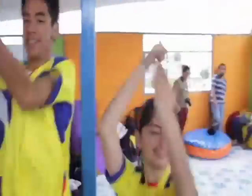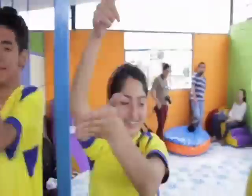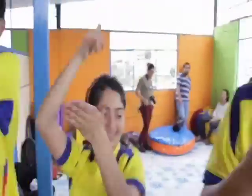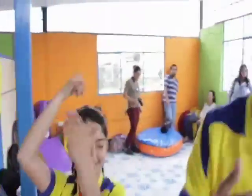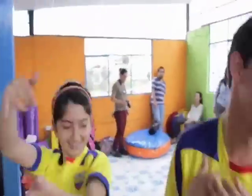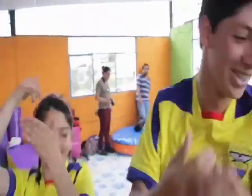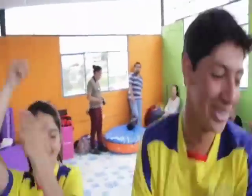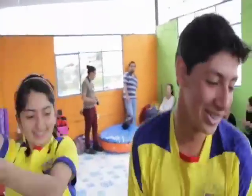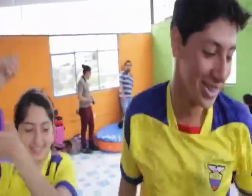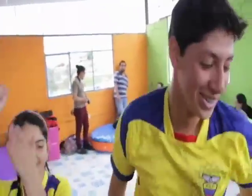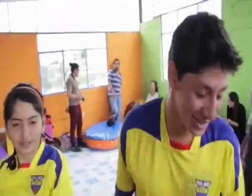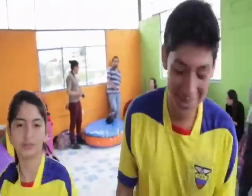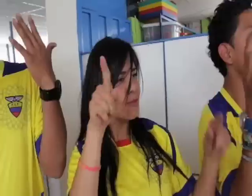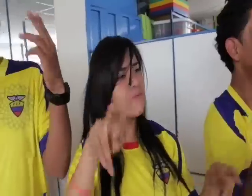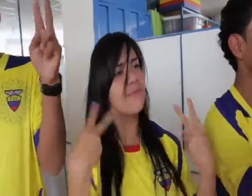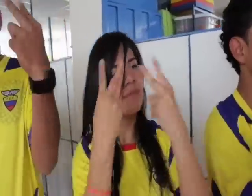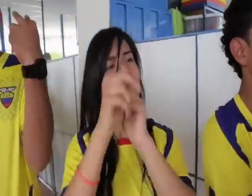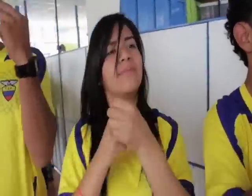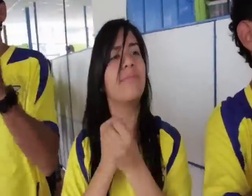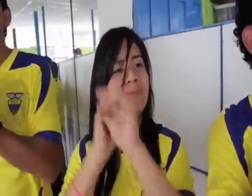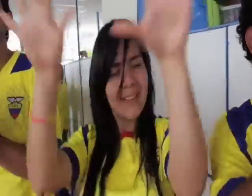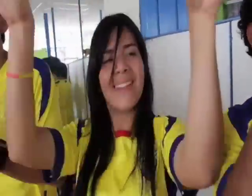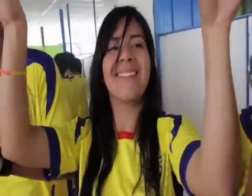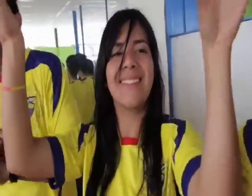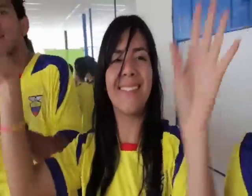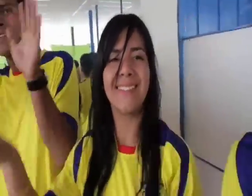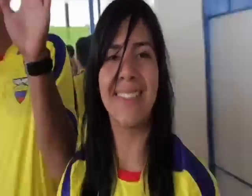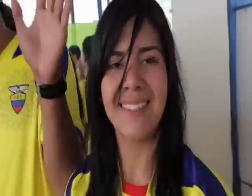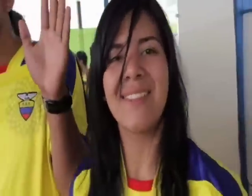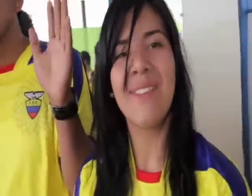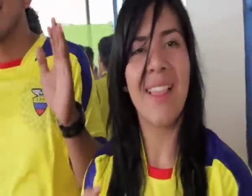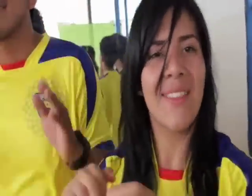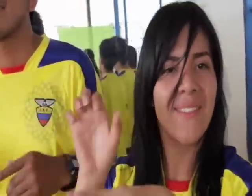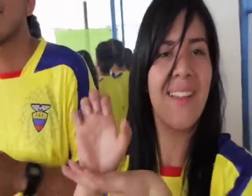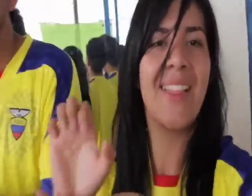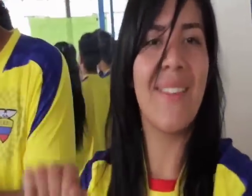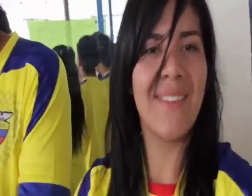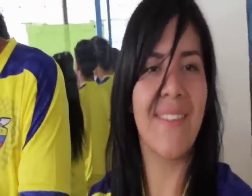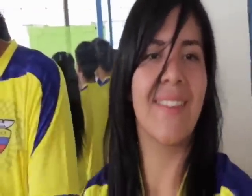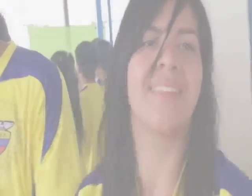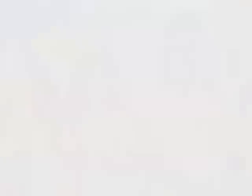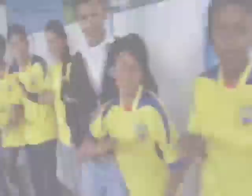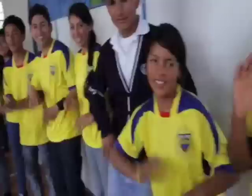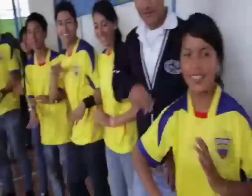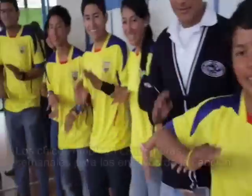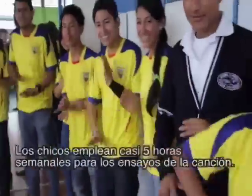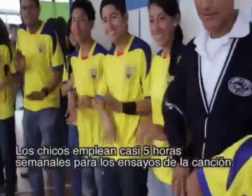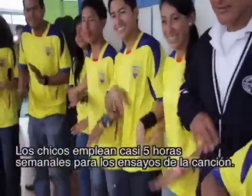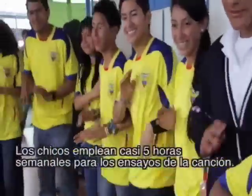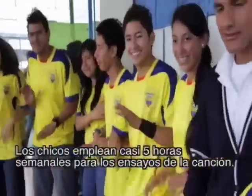Sí, escuchó bien. Son jóvenes sordos y usted se preguntará, ¿cómo lo hacen?